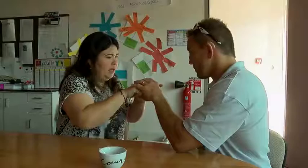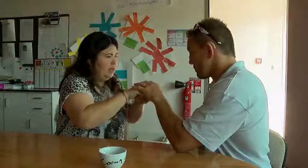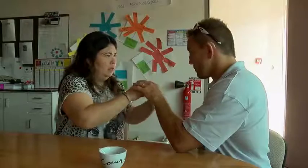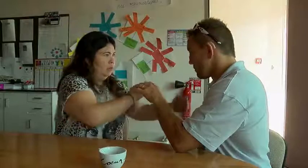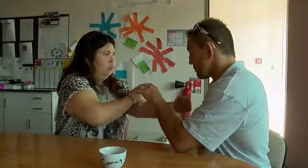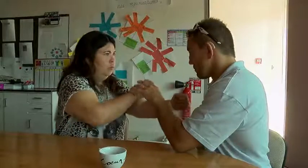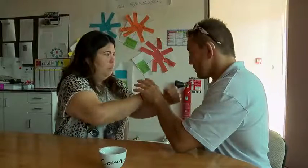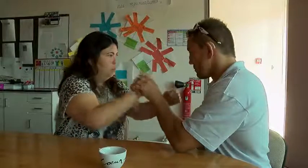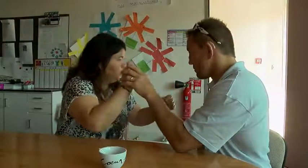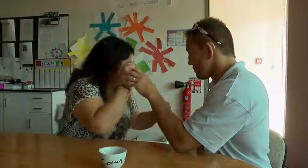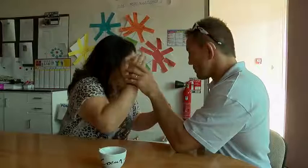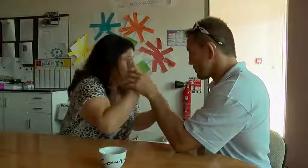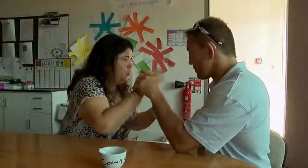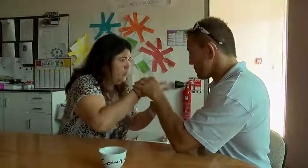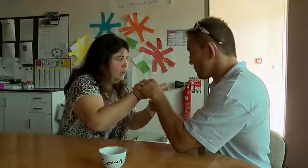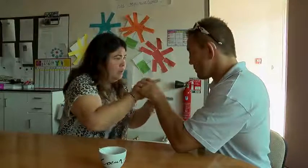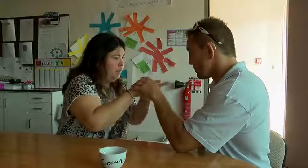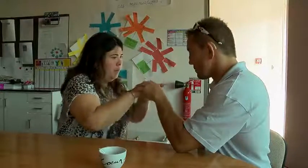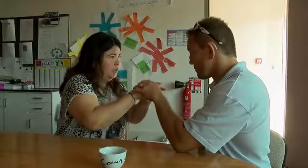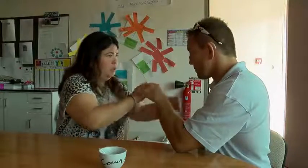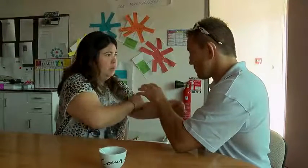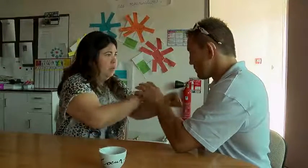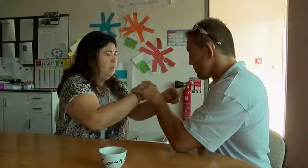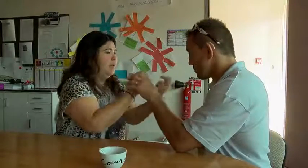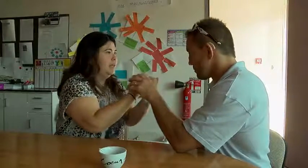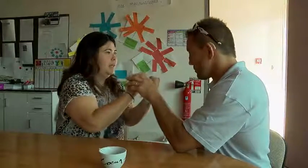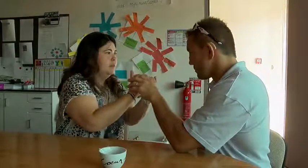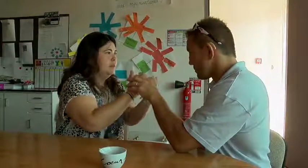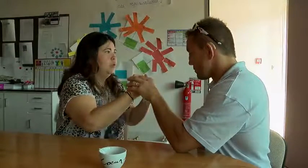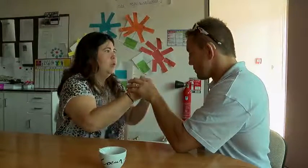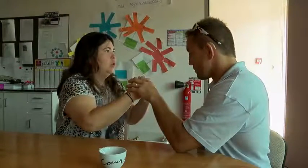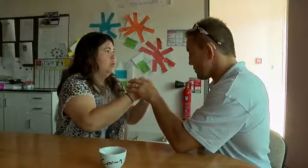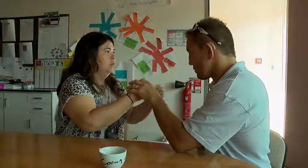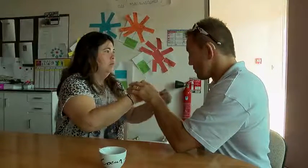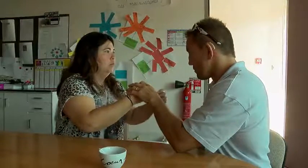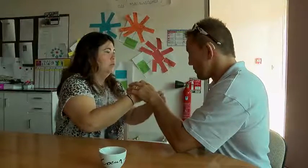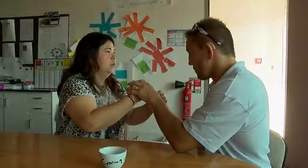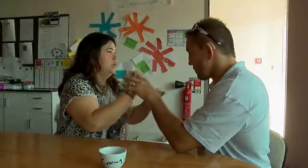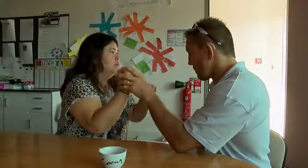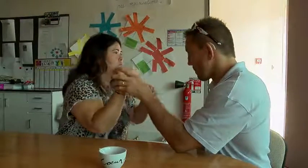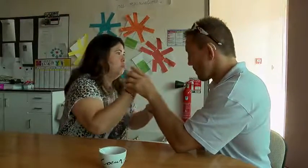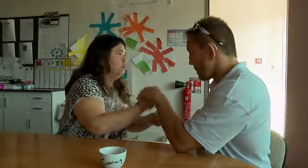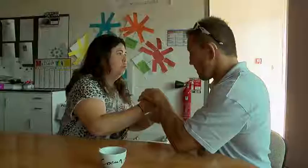doivent faire pour évoluer et pour gagner? Le sport, par exemple, le judo,